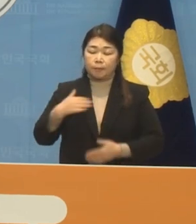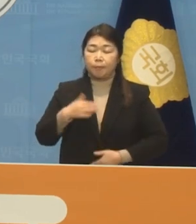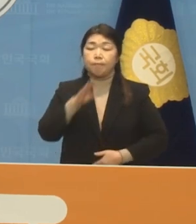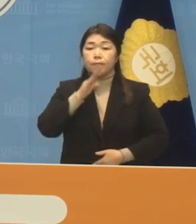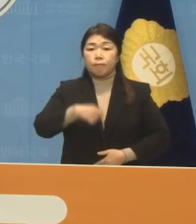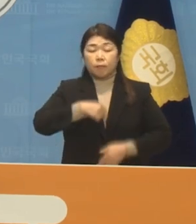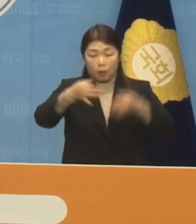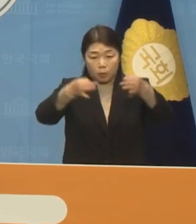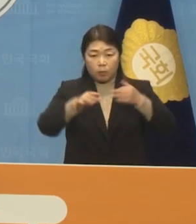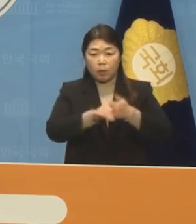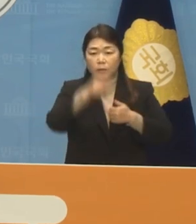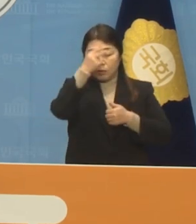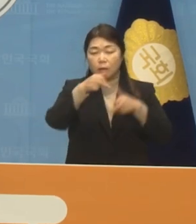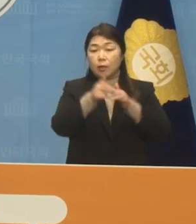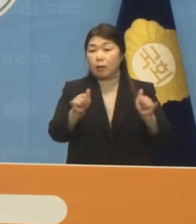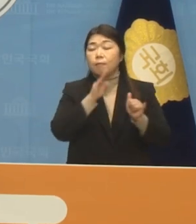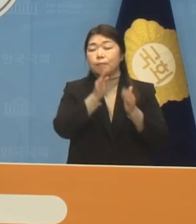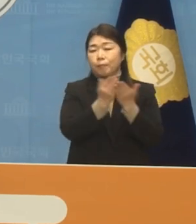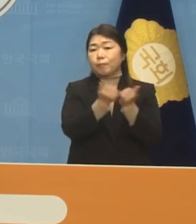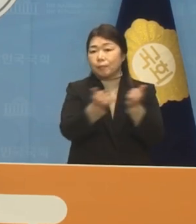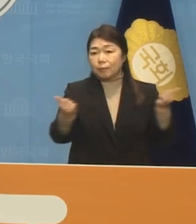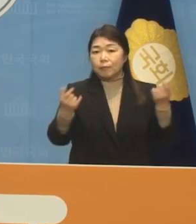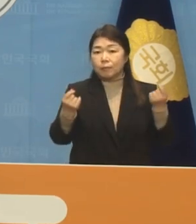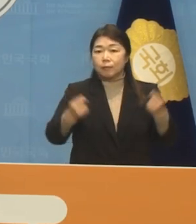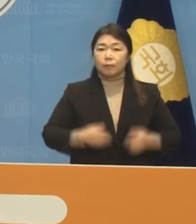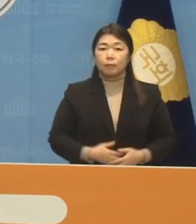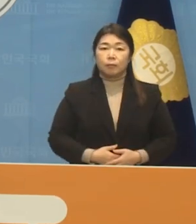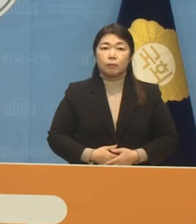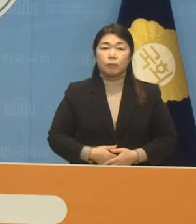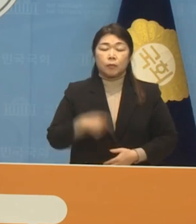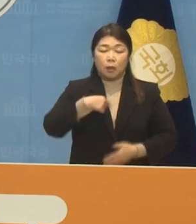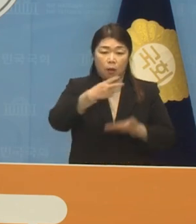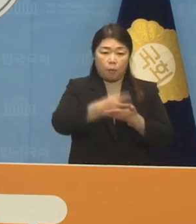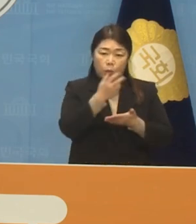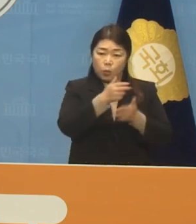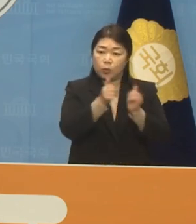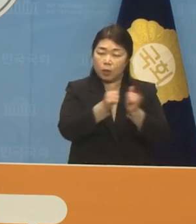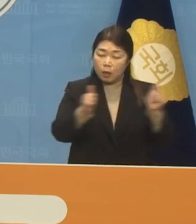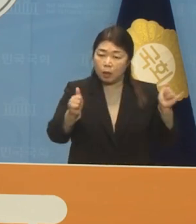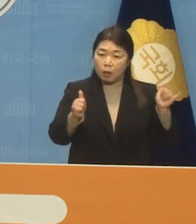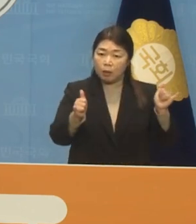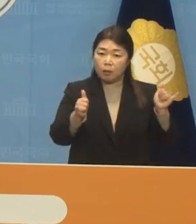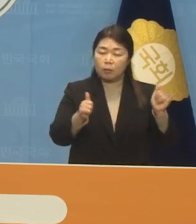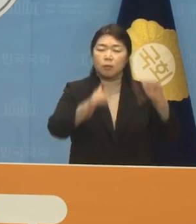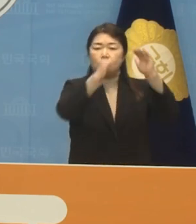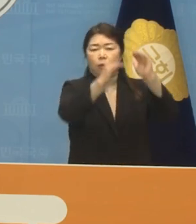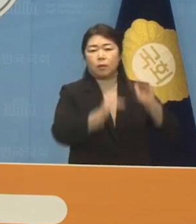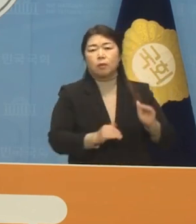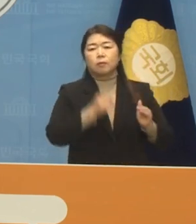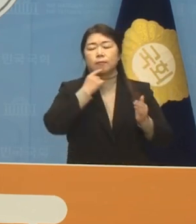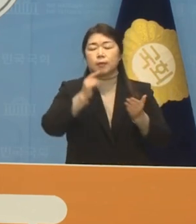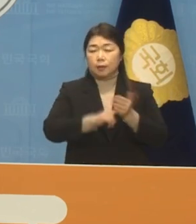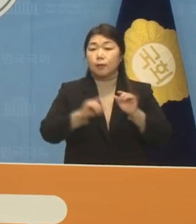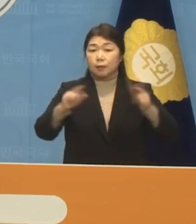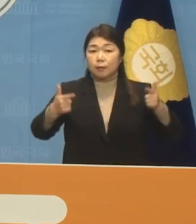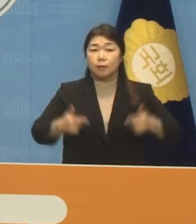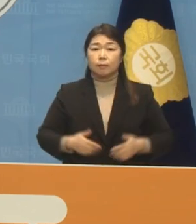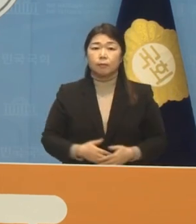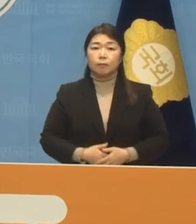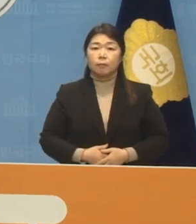당사자입니다. 앞을 전혀 보지 못하는 사람입니다. 제가 변호사가 되는 과정은 쉽지만은